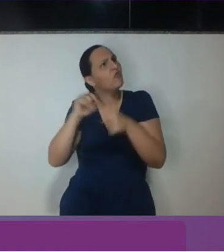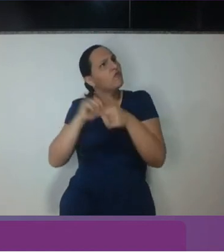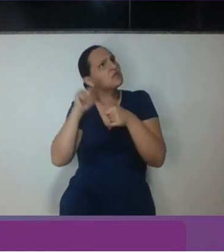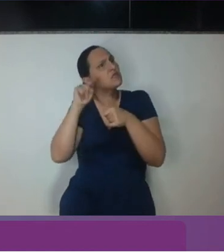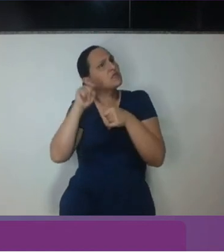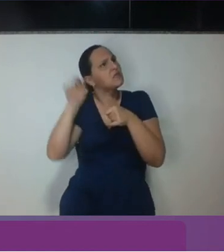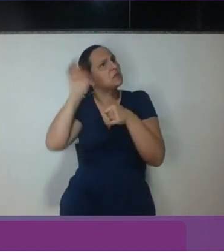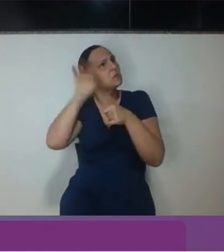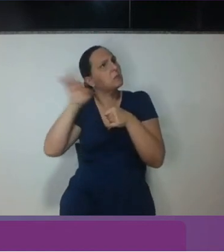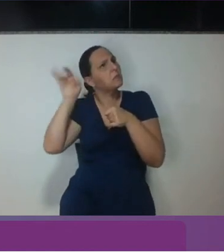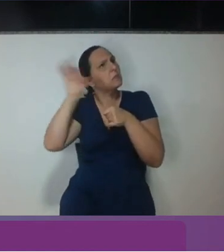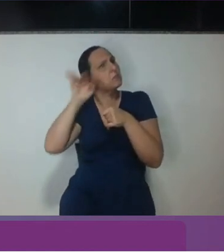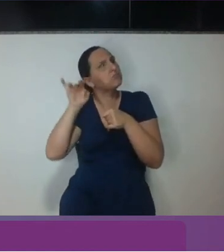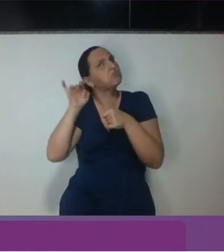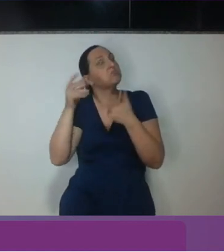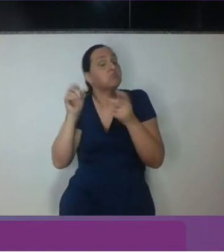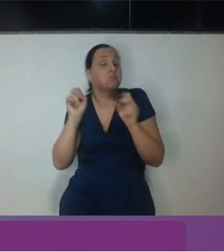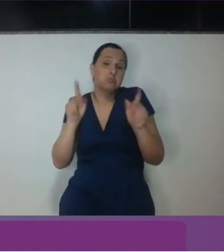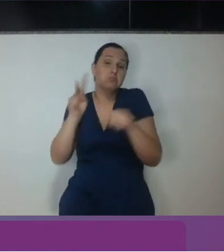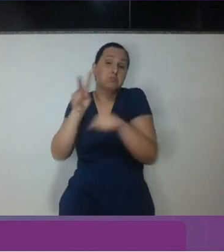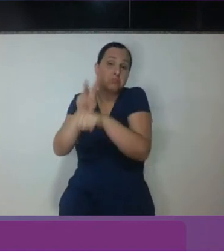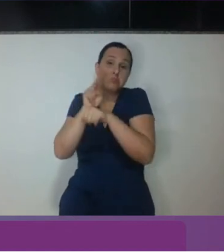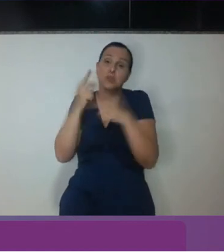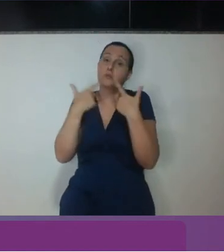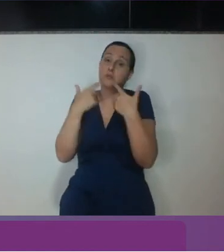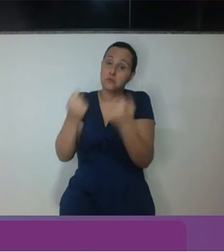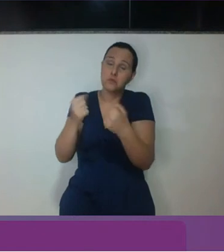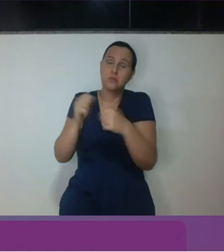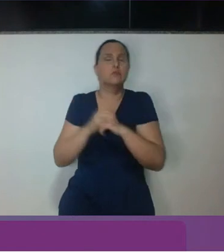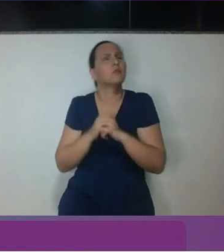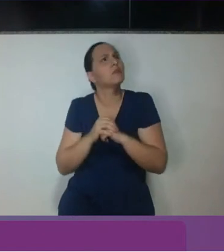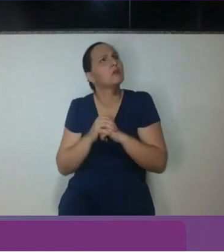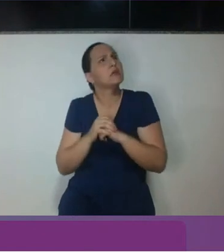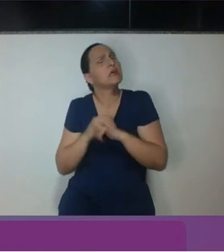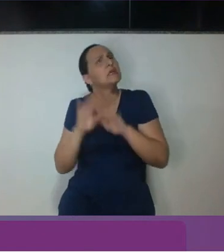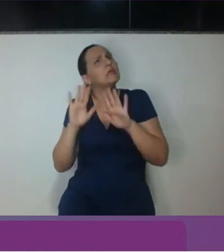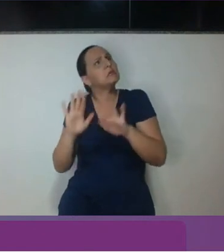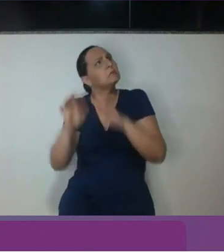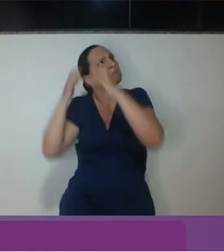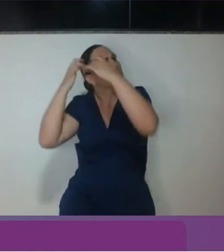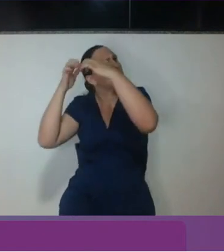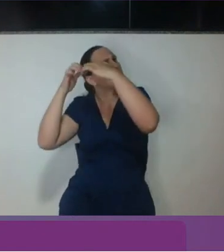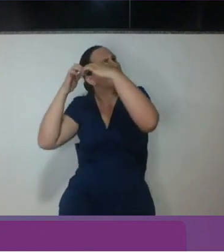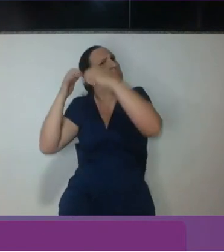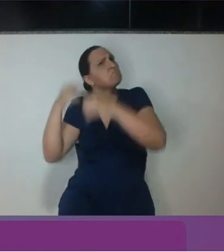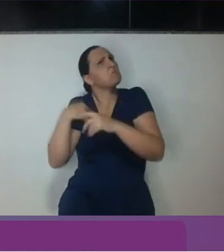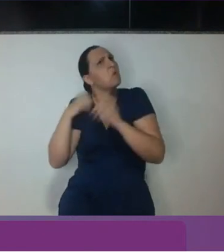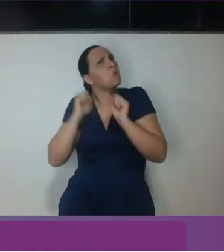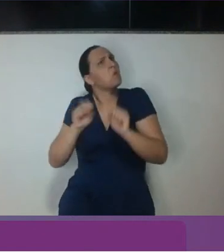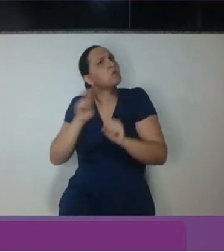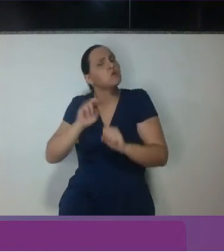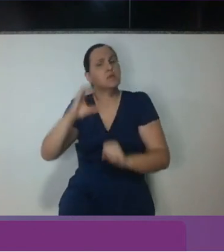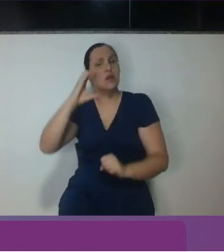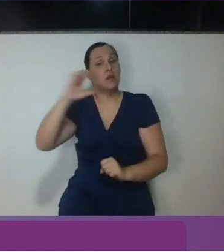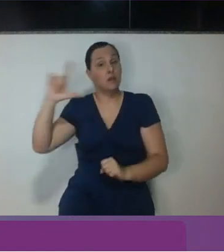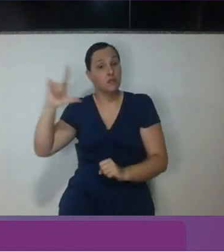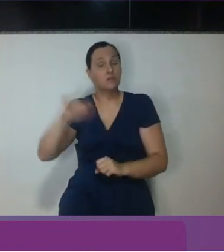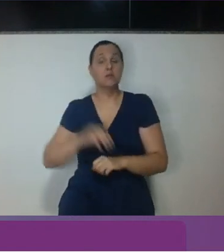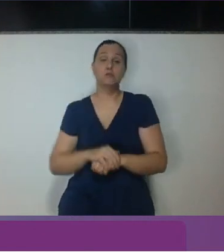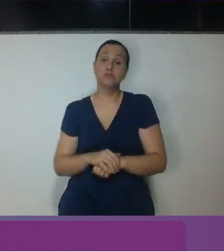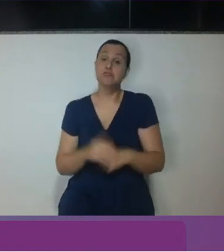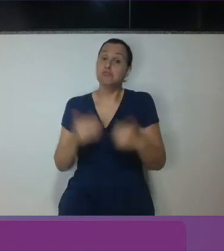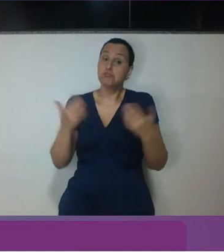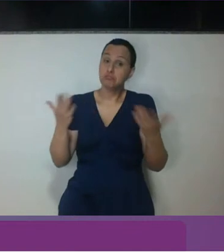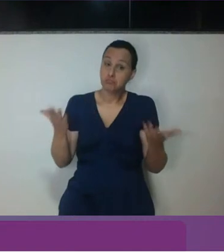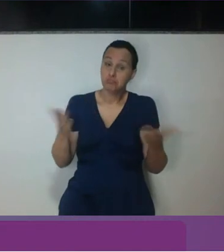uma transferência. Eu vou fazer isso utilizando um classificador. Beleza, eu tenho uma compensação. Então, cada